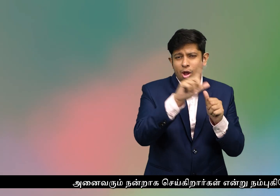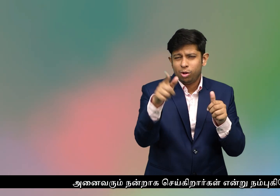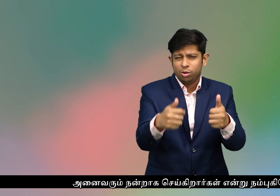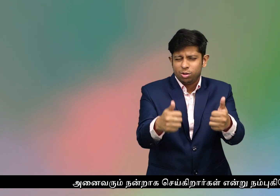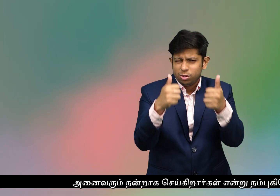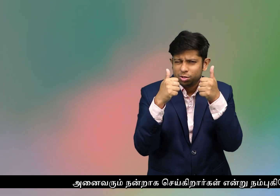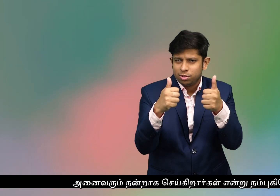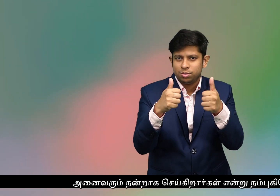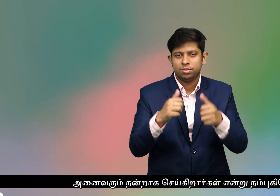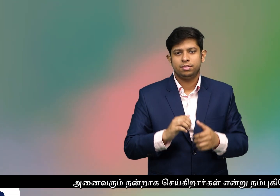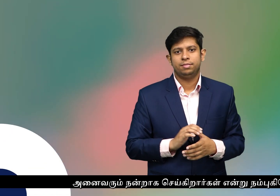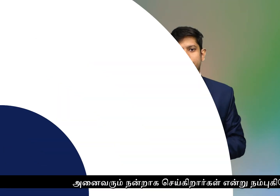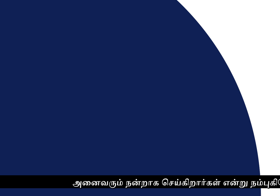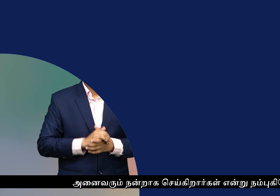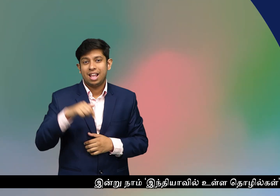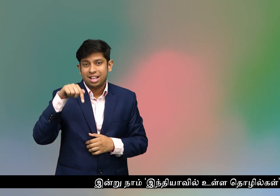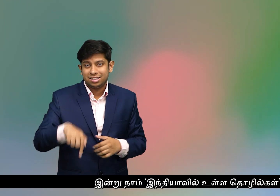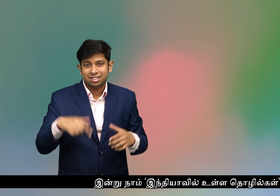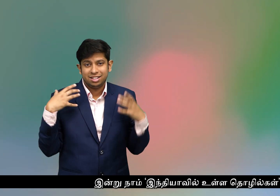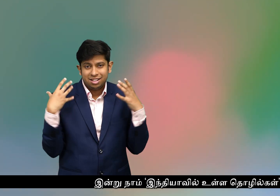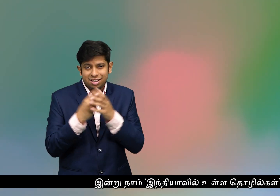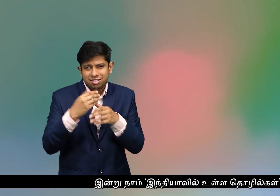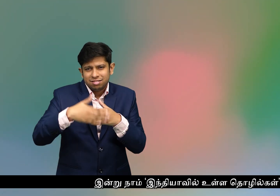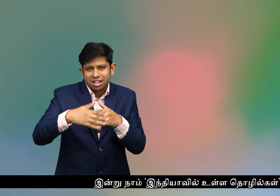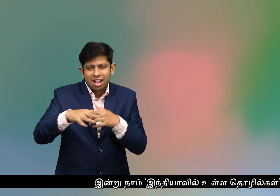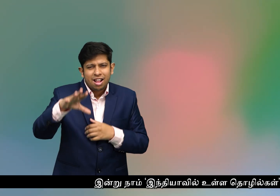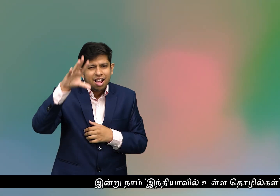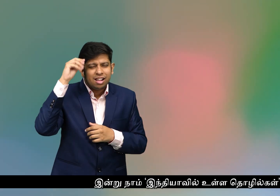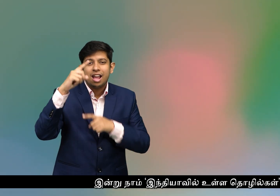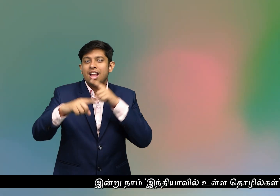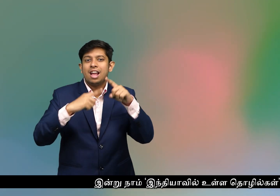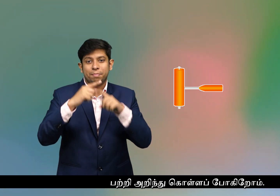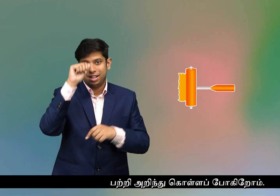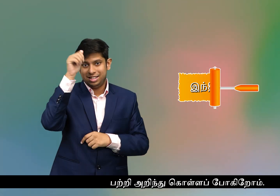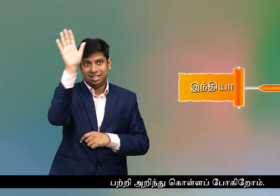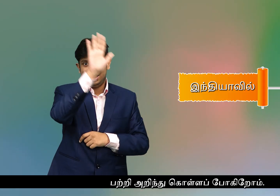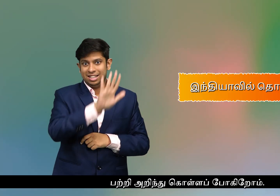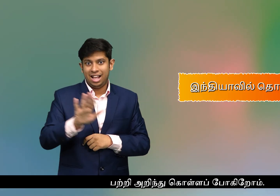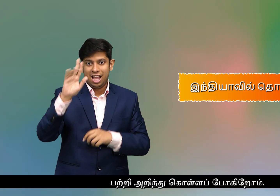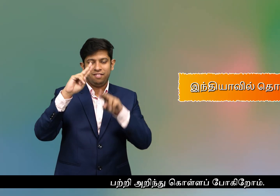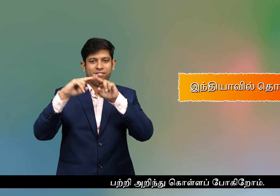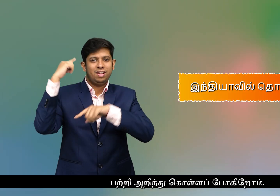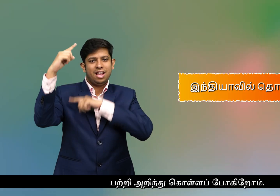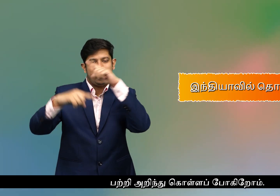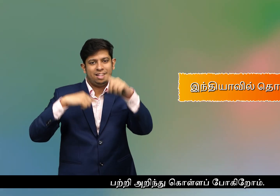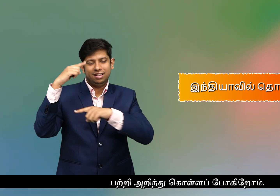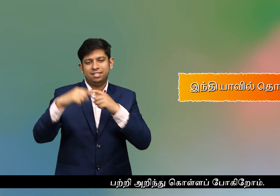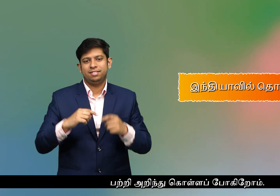அனைவரும் நலமோடு இருக்கிறீர்கள் என்று நம்புகிறேன். இன்று நாம் இந்தியாவில் உள்ள தொழில்கள் பற்றி அறிந்து கொள்ளப் போகிறோம்.